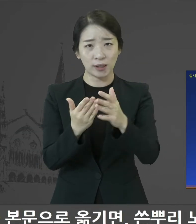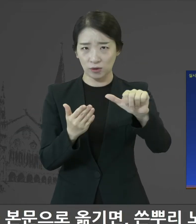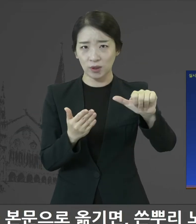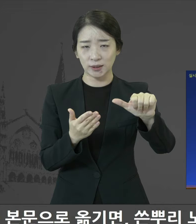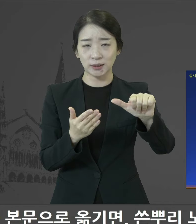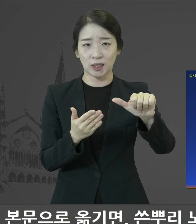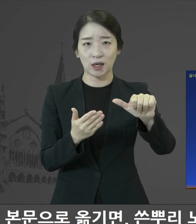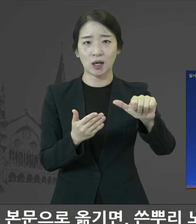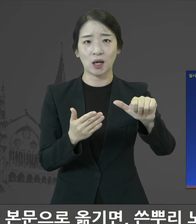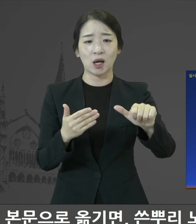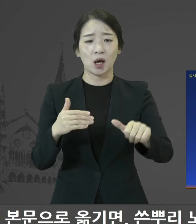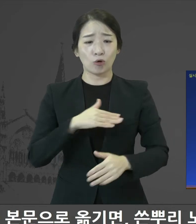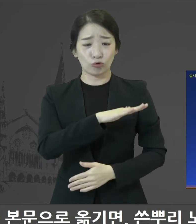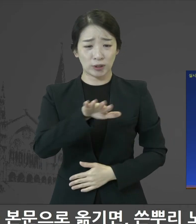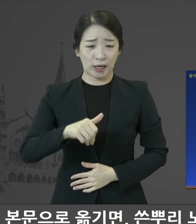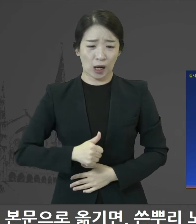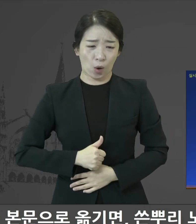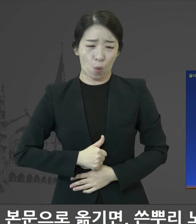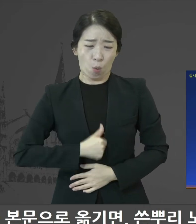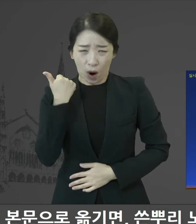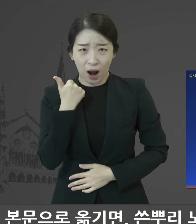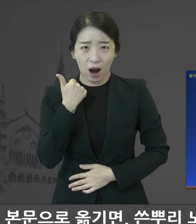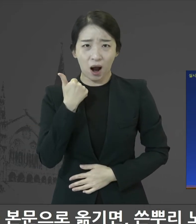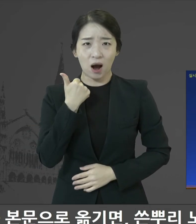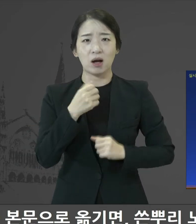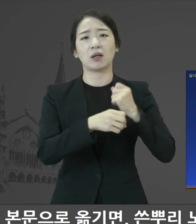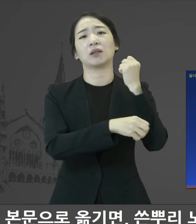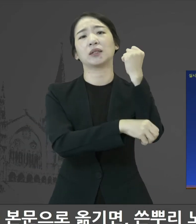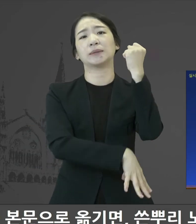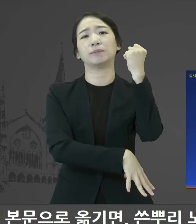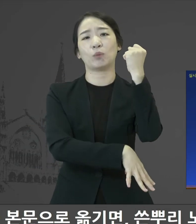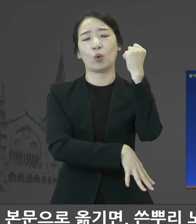화의 가장 근본적인 요소라는 겁니다.